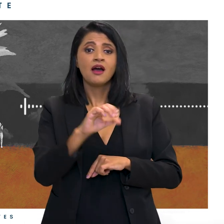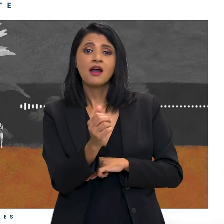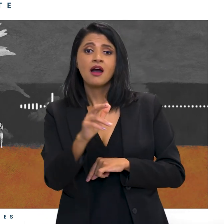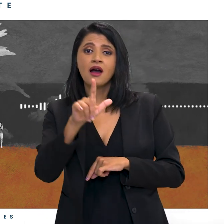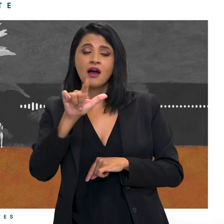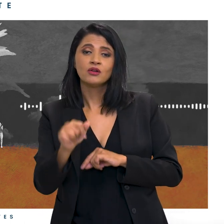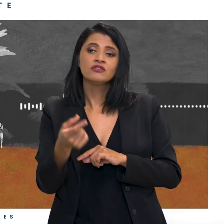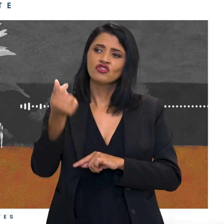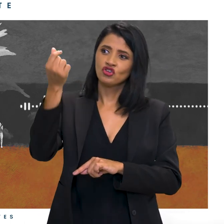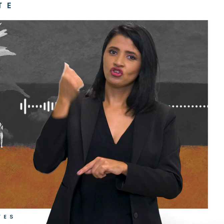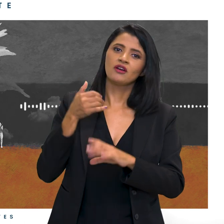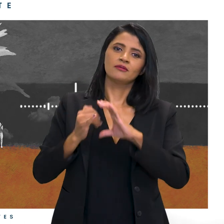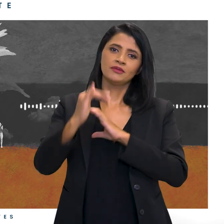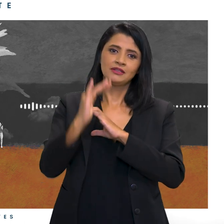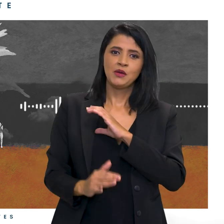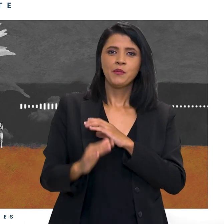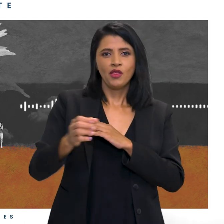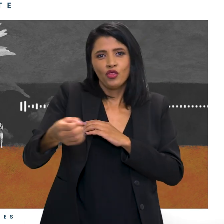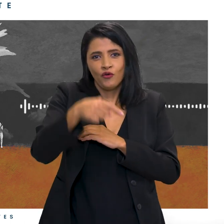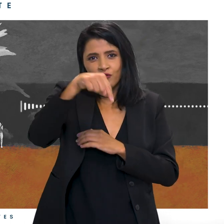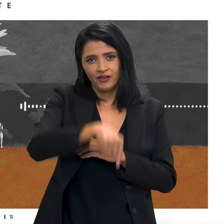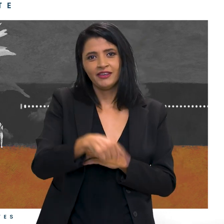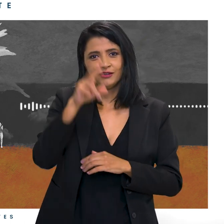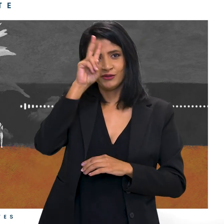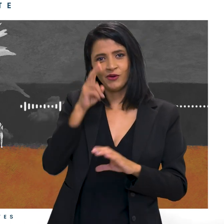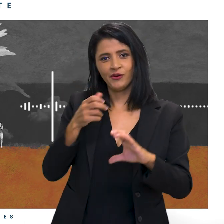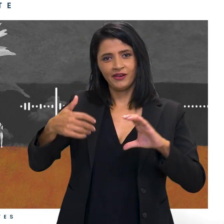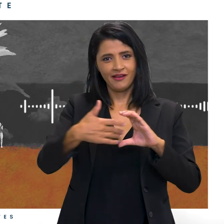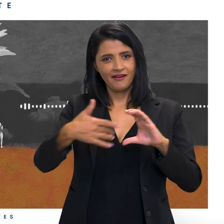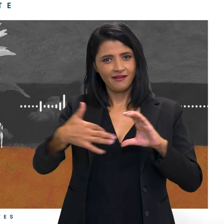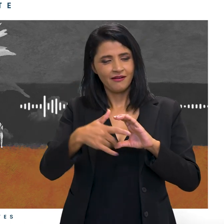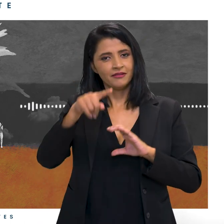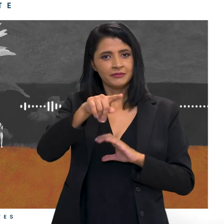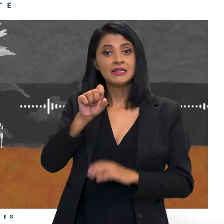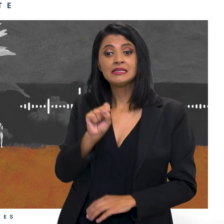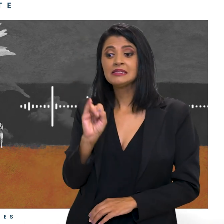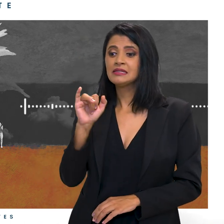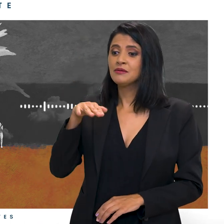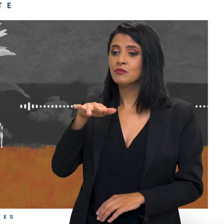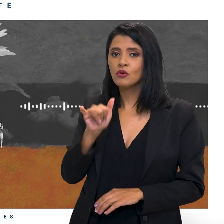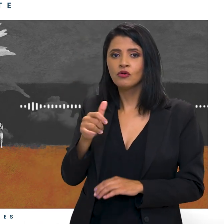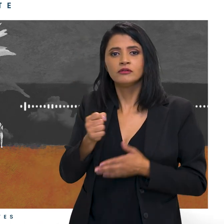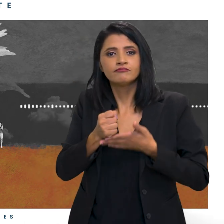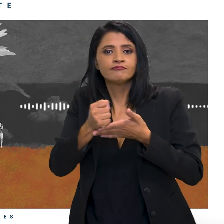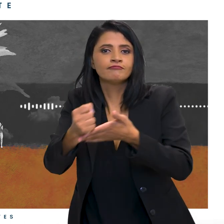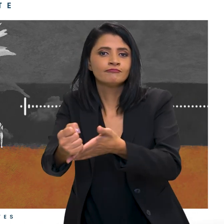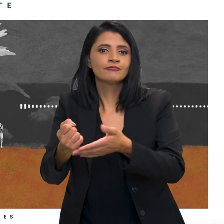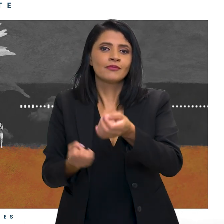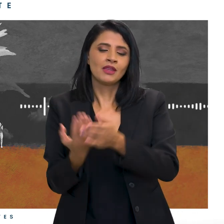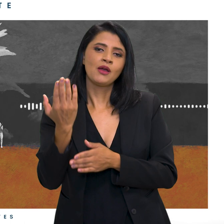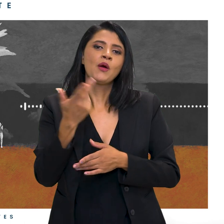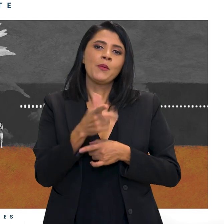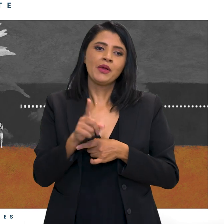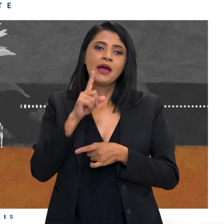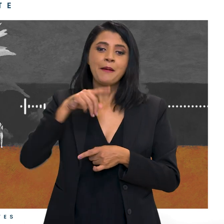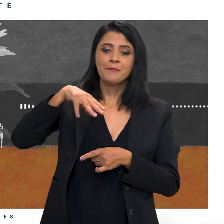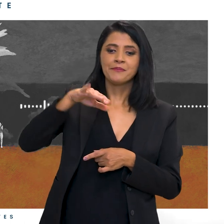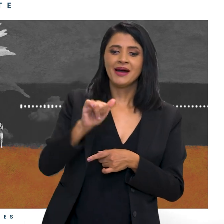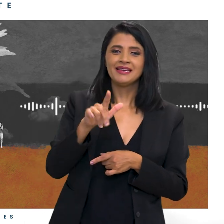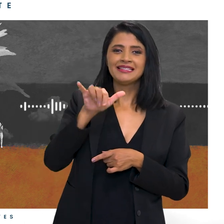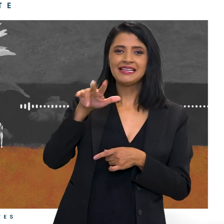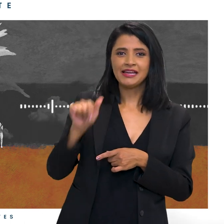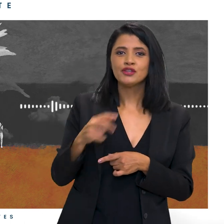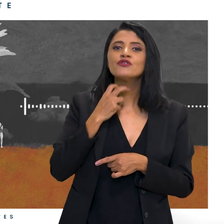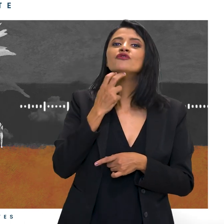do Carlos, antigo na IBC, mas novato em histórias raras. Simone Magalhães colaborou na produção dos episódios. Jamarisete